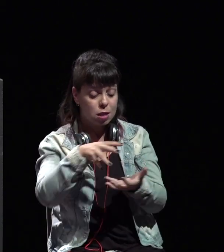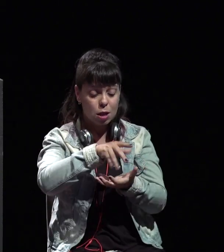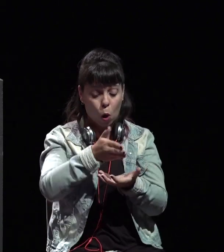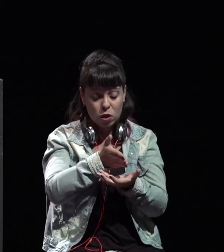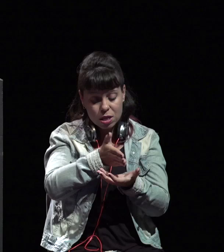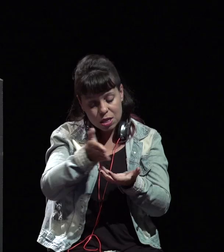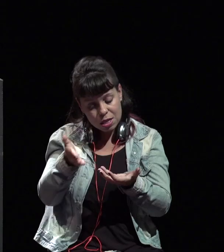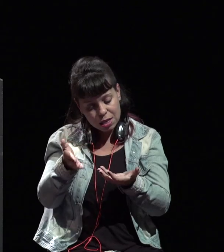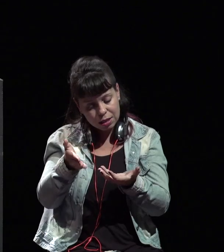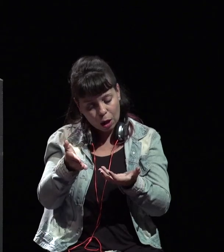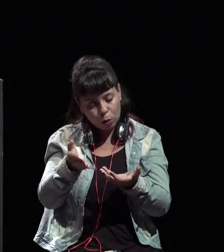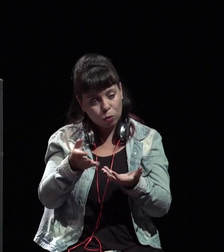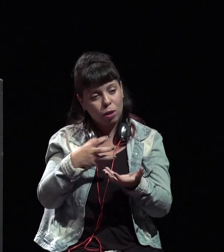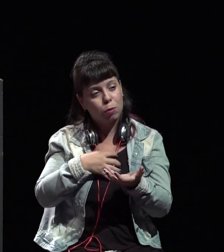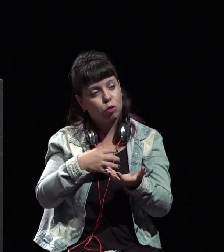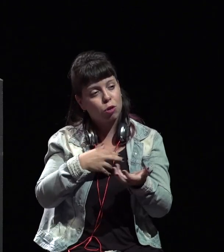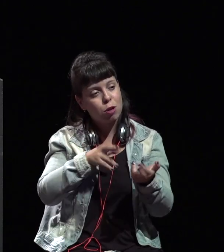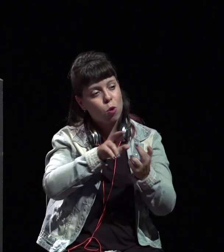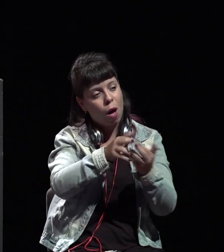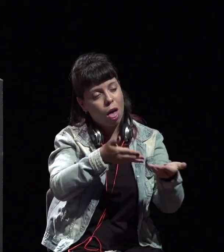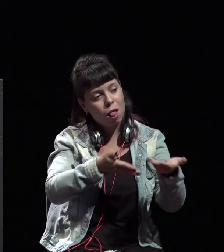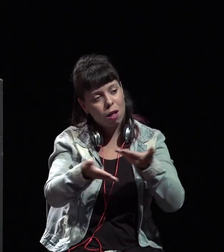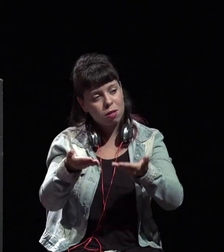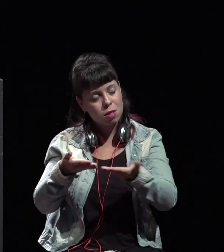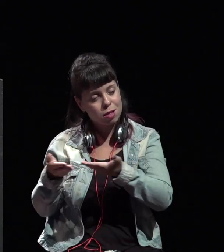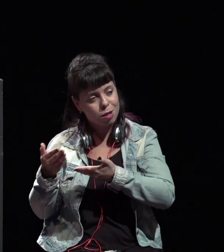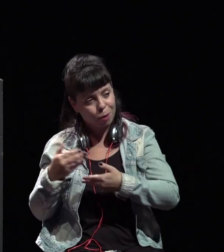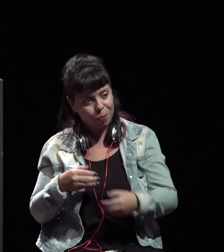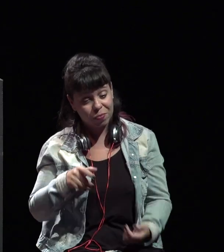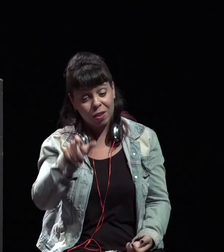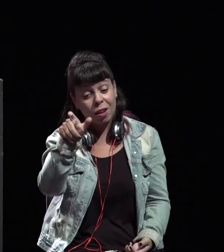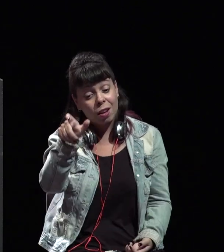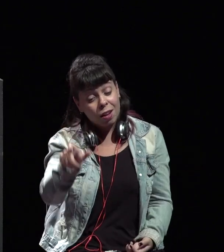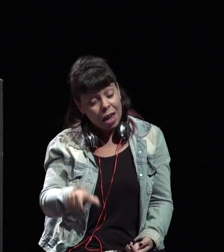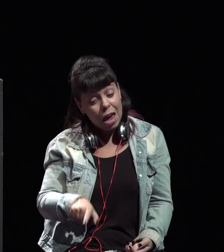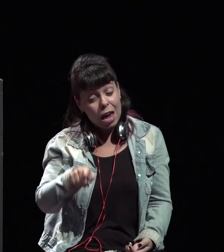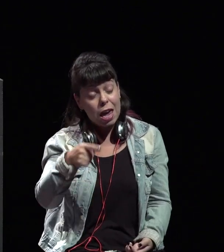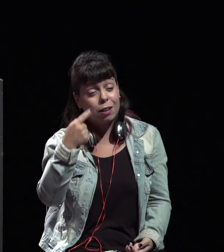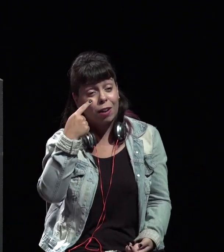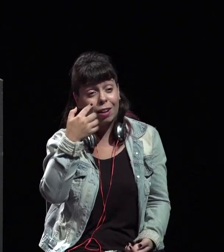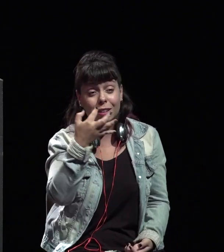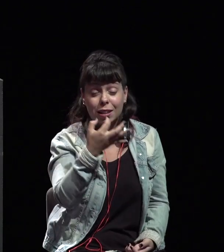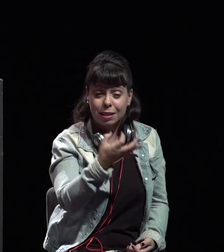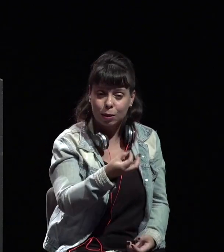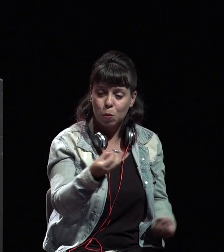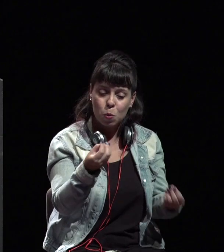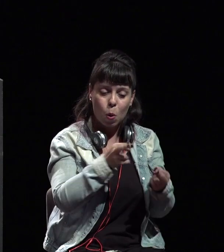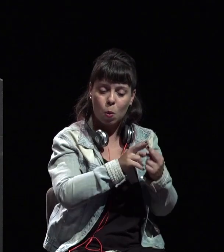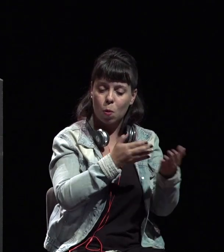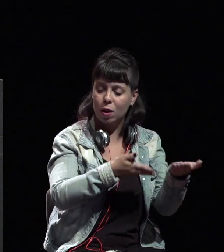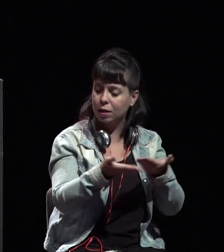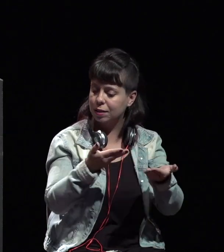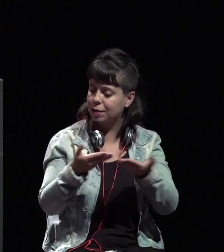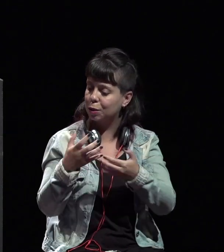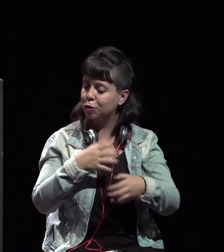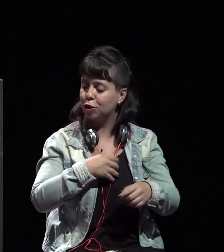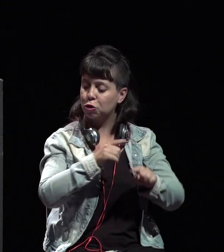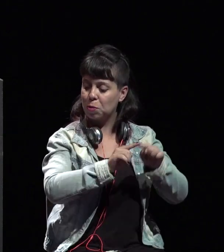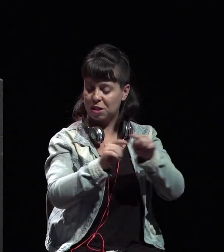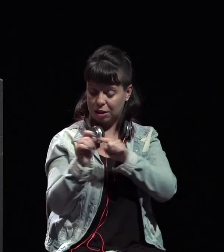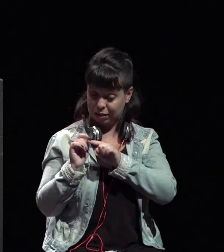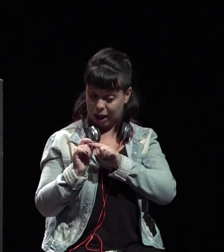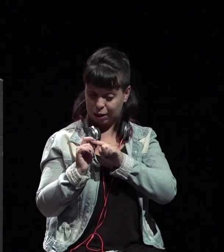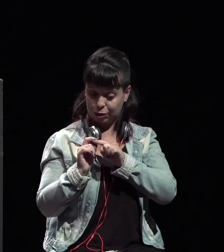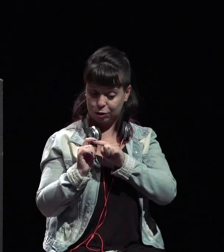relação. O autor alertava para a remissão de tais regimes outros de relação, intermediados por alguma forma de materialidade, aos domínios da